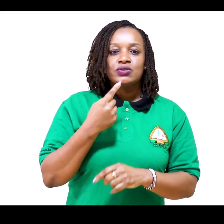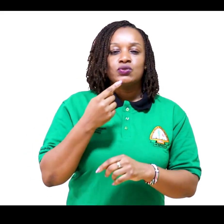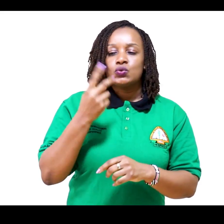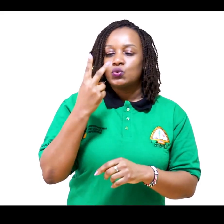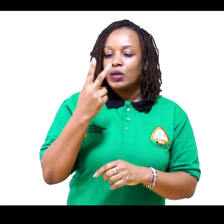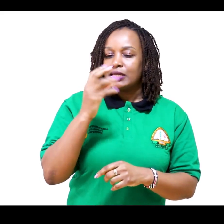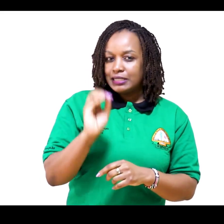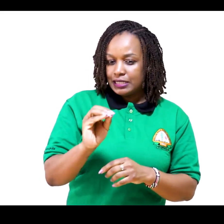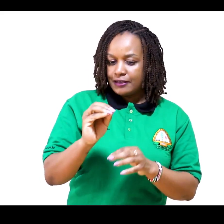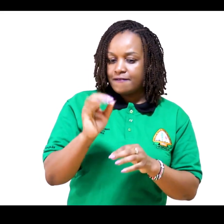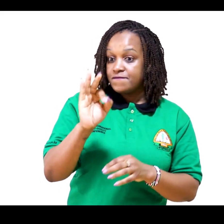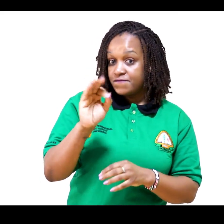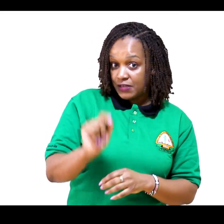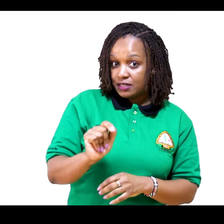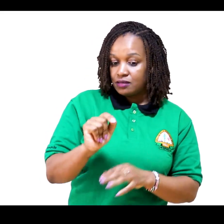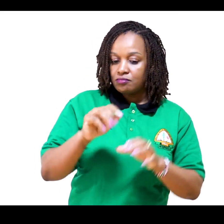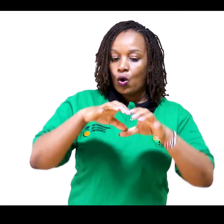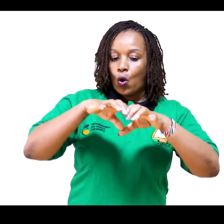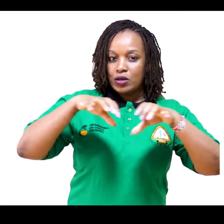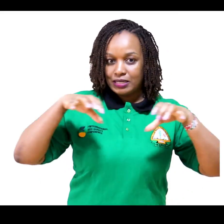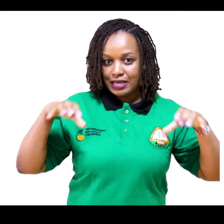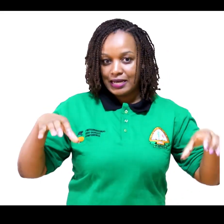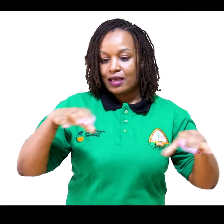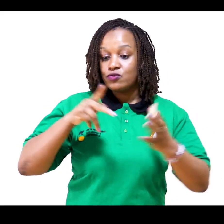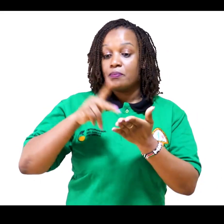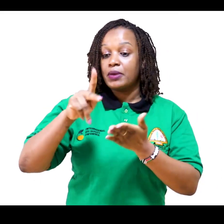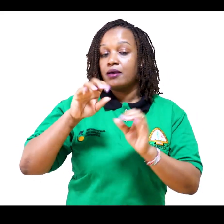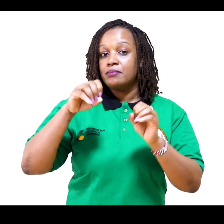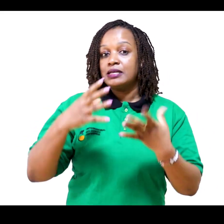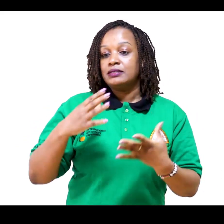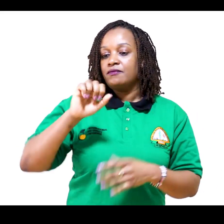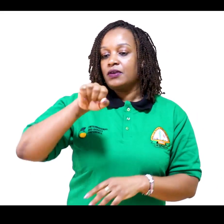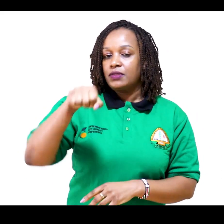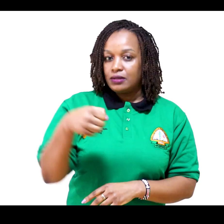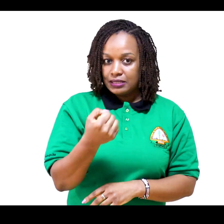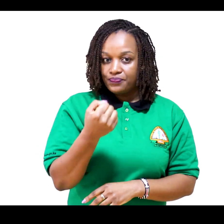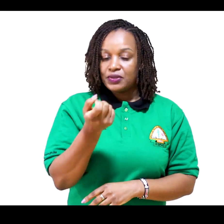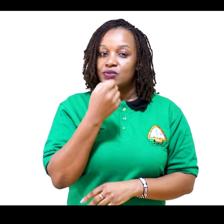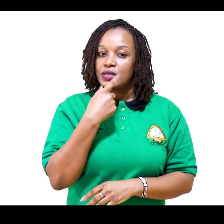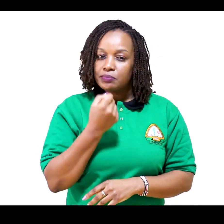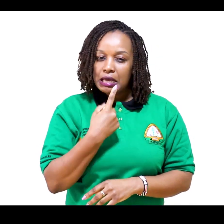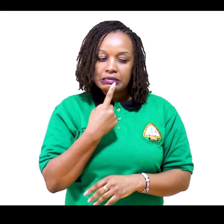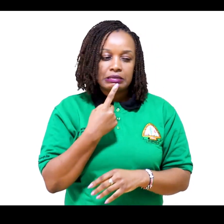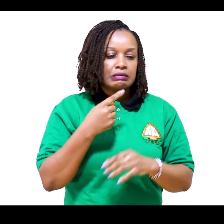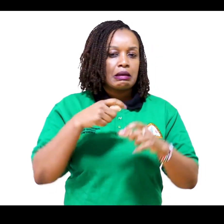Matibabu ya kontena la futi 20 kwa shilingi 5,000. Tiba mbao, masanduku ya